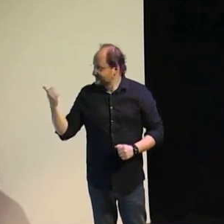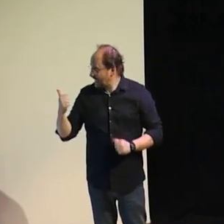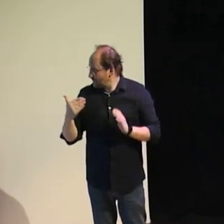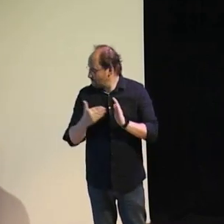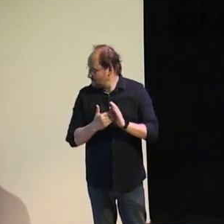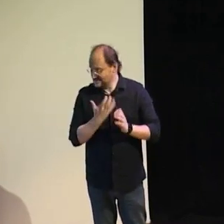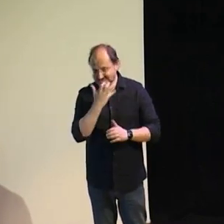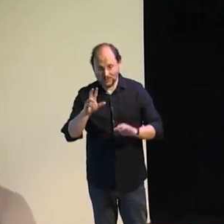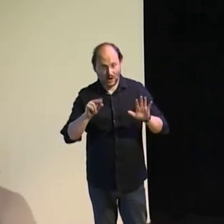besoin d'interprètes.